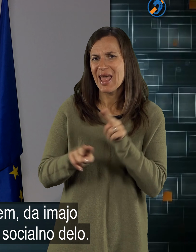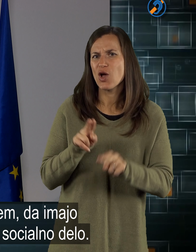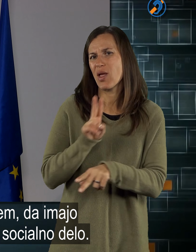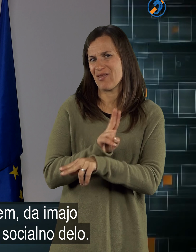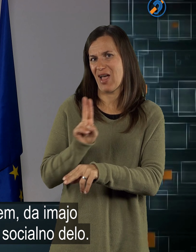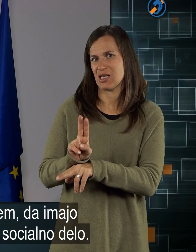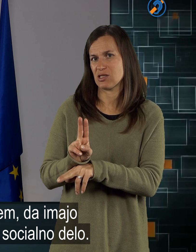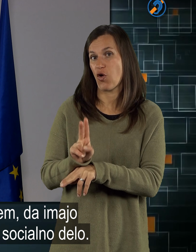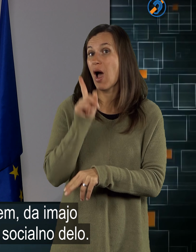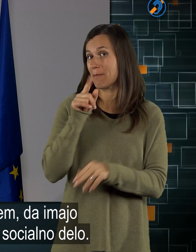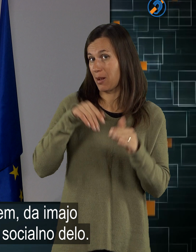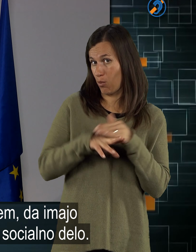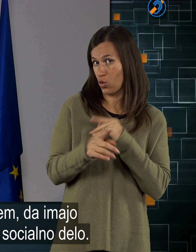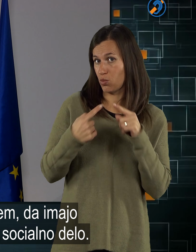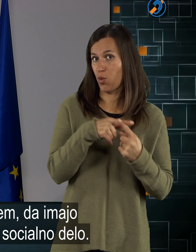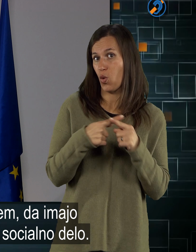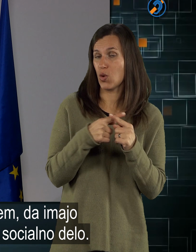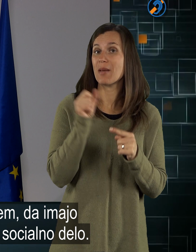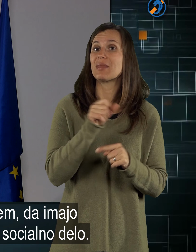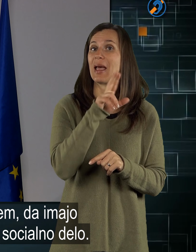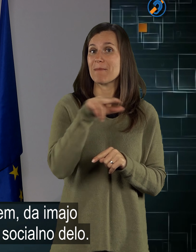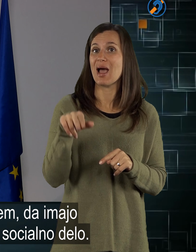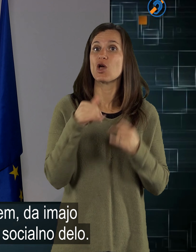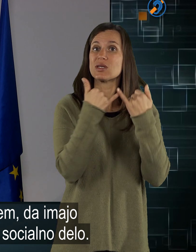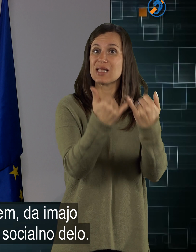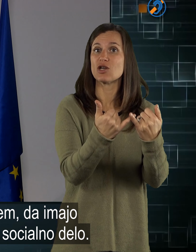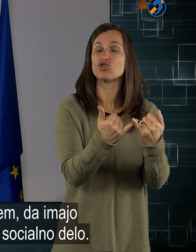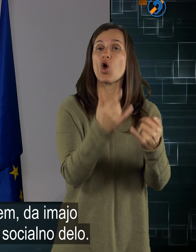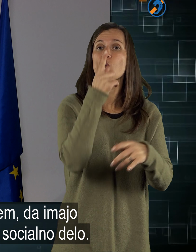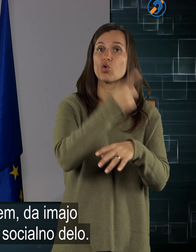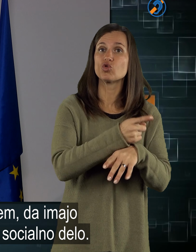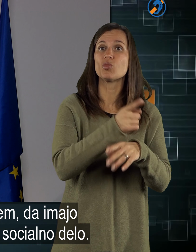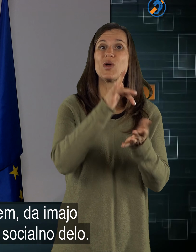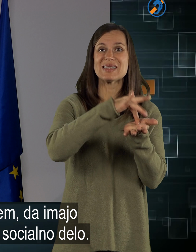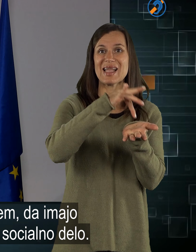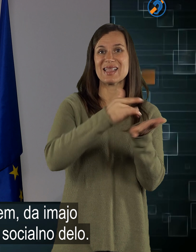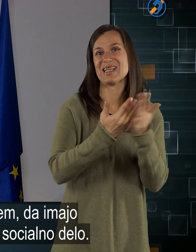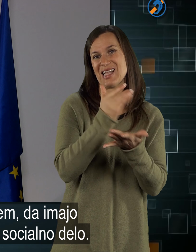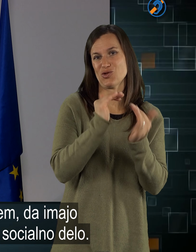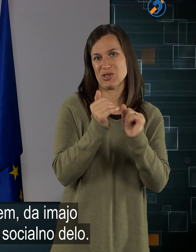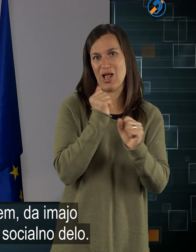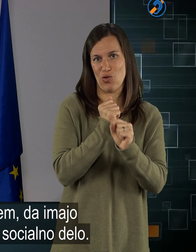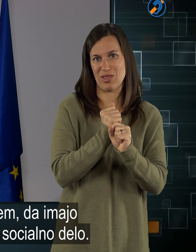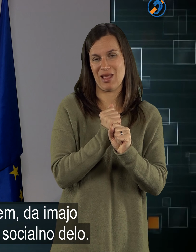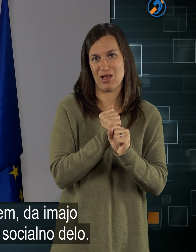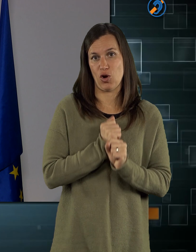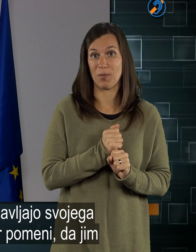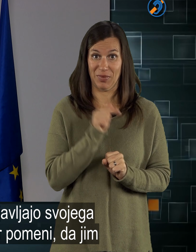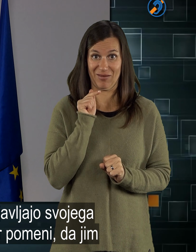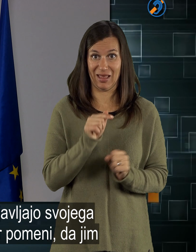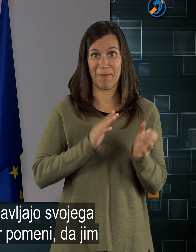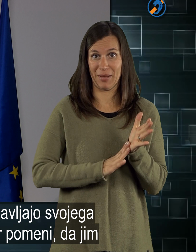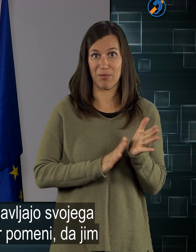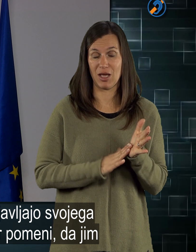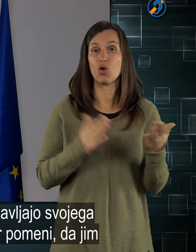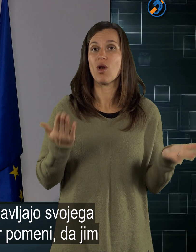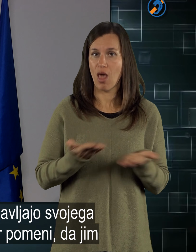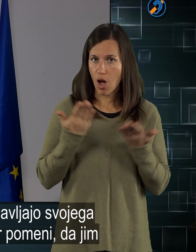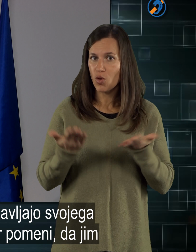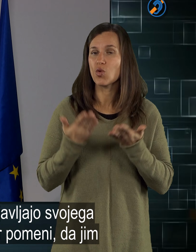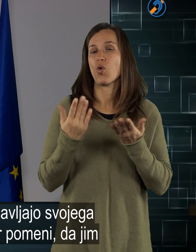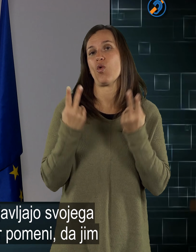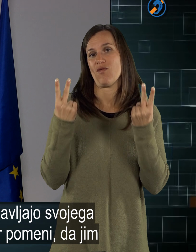varstvo pod pogojem, da imajo starši odločbo Centra za socialno delo. V tem primeru